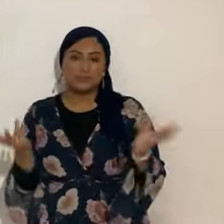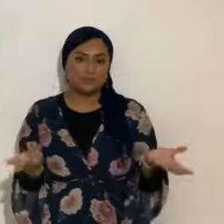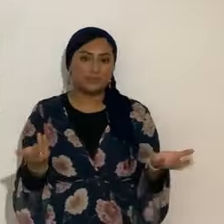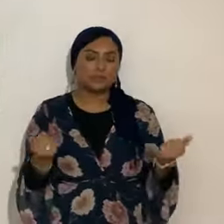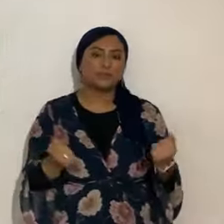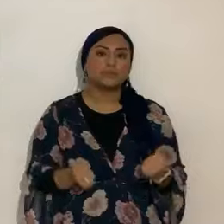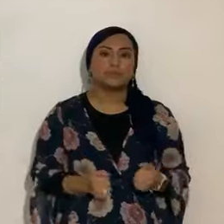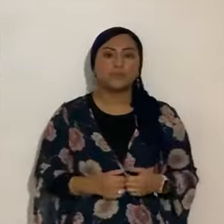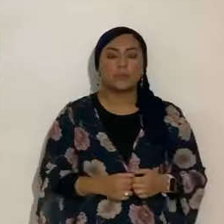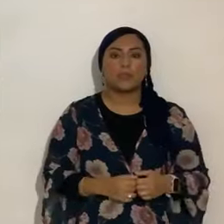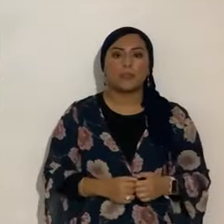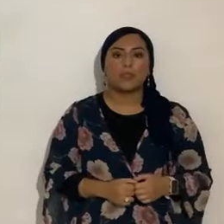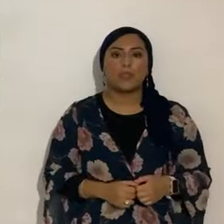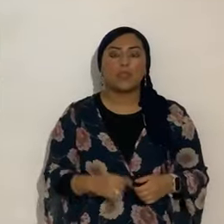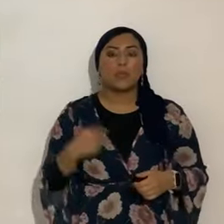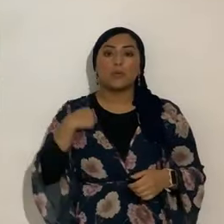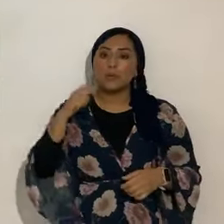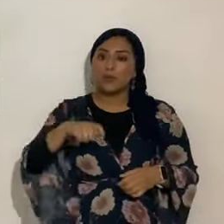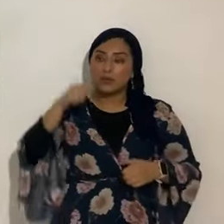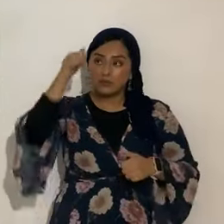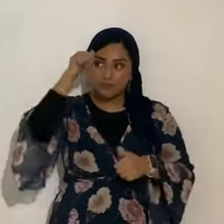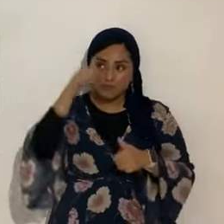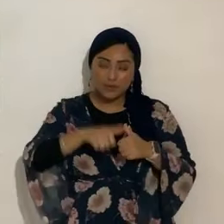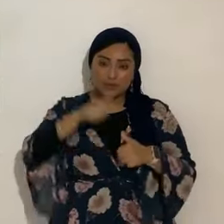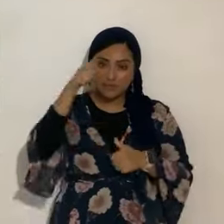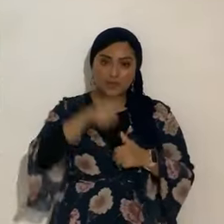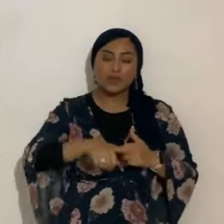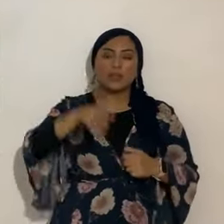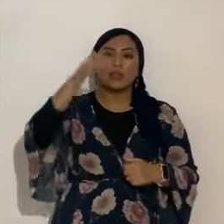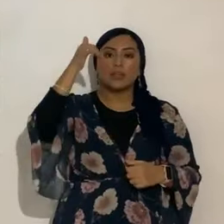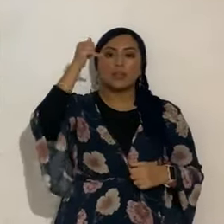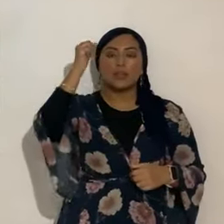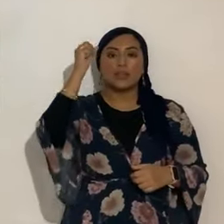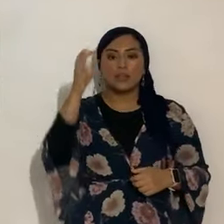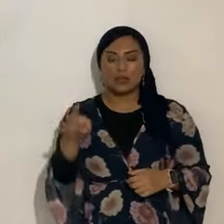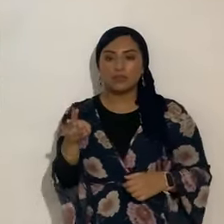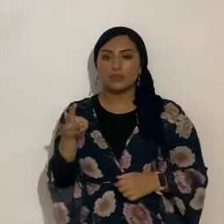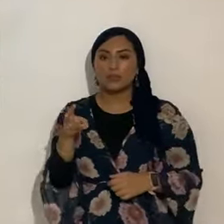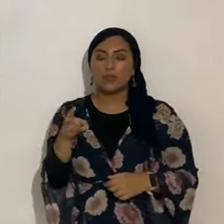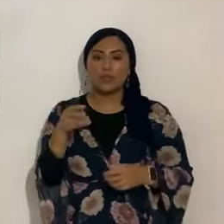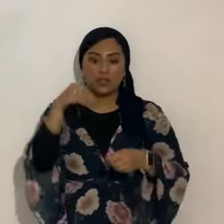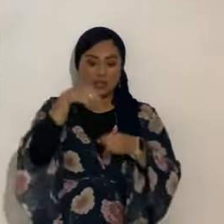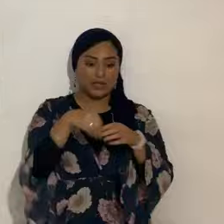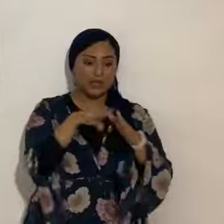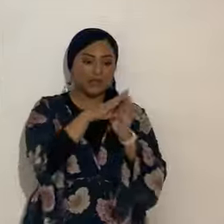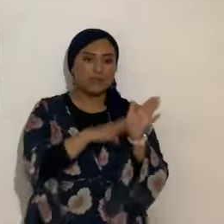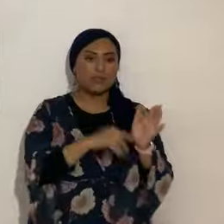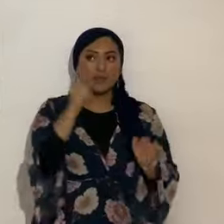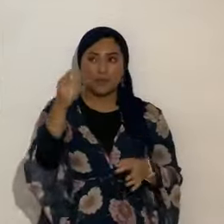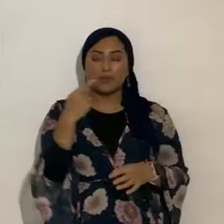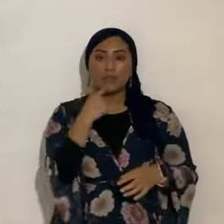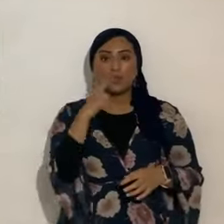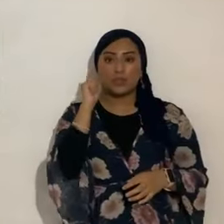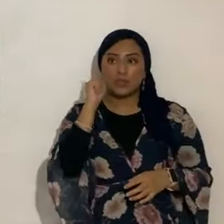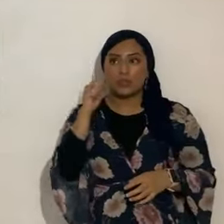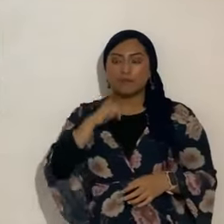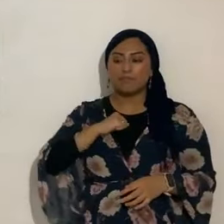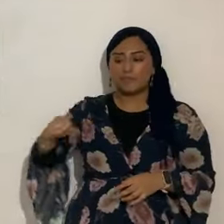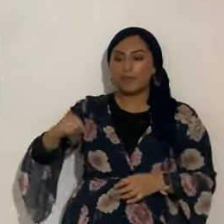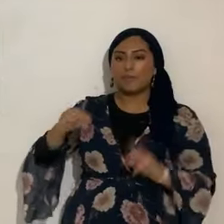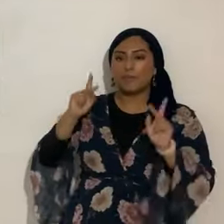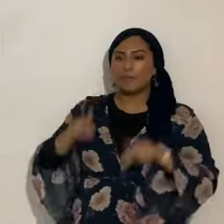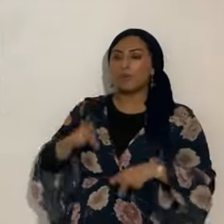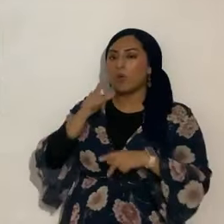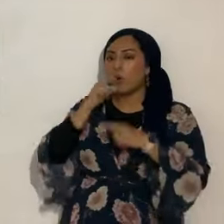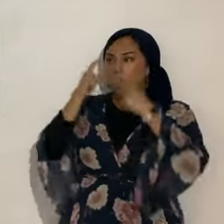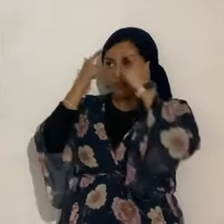entonces, vamos a acordarnos de que Yahshua, en la Biblia dice que Él resiste a los